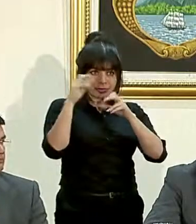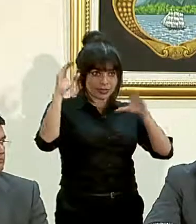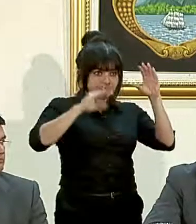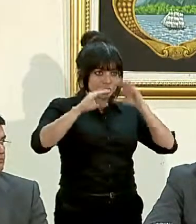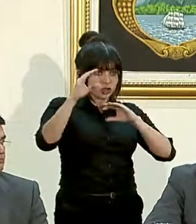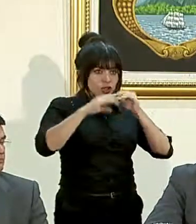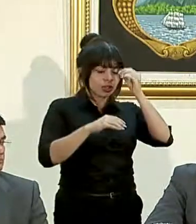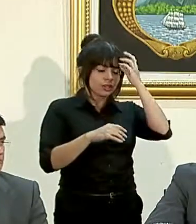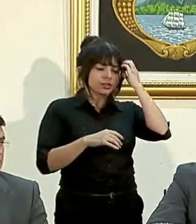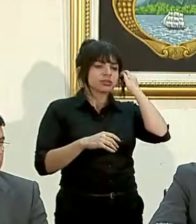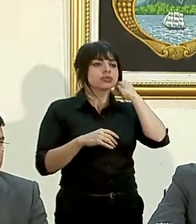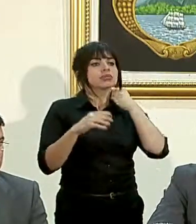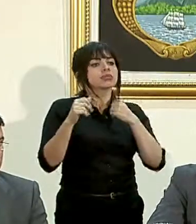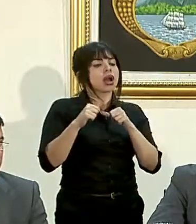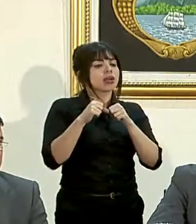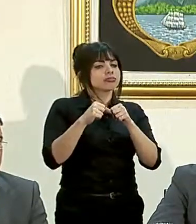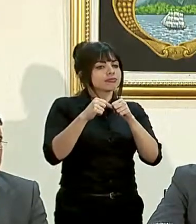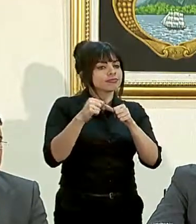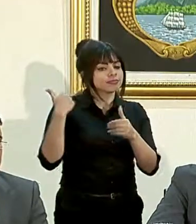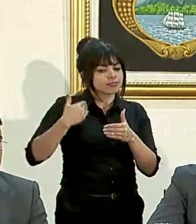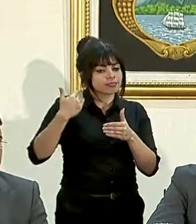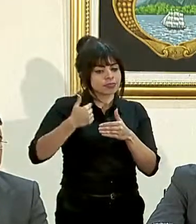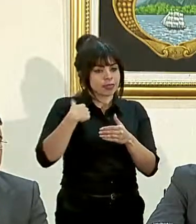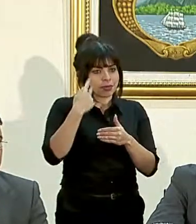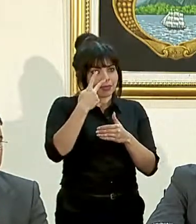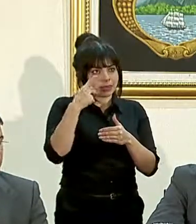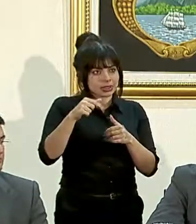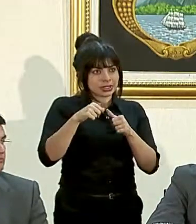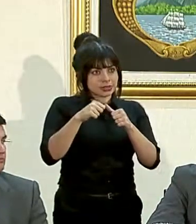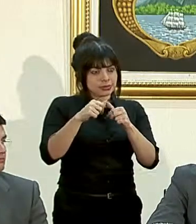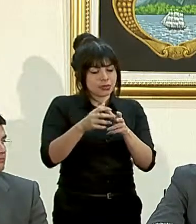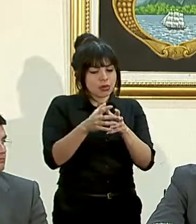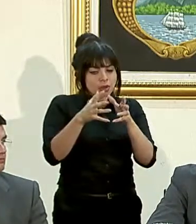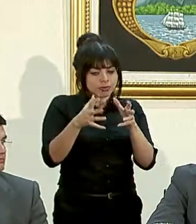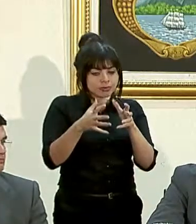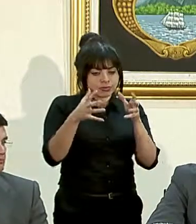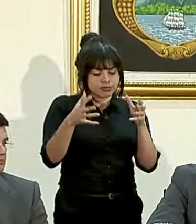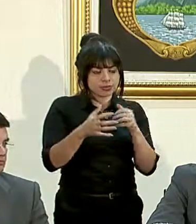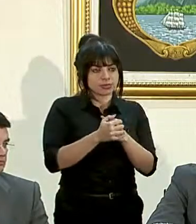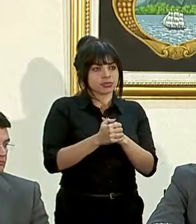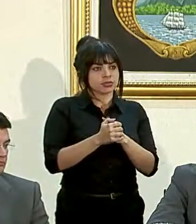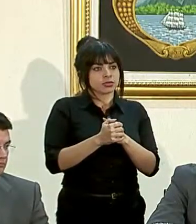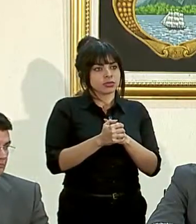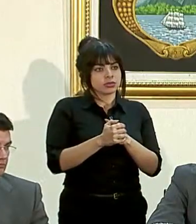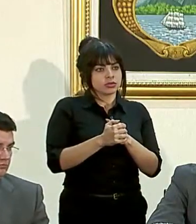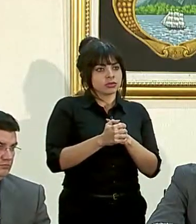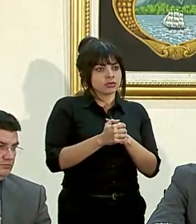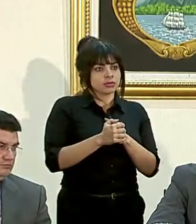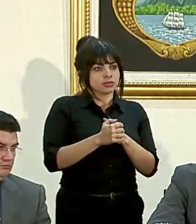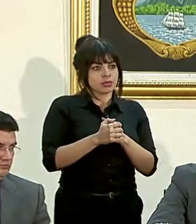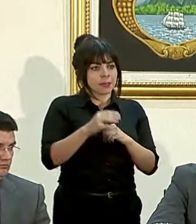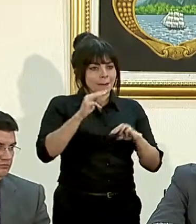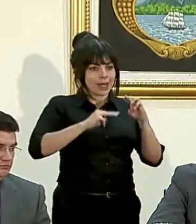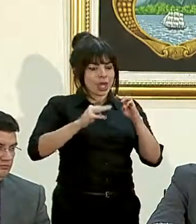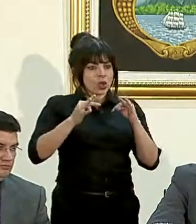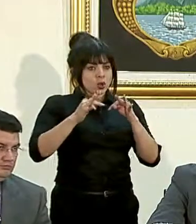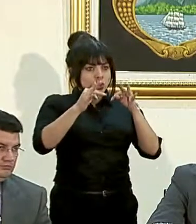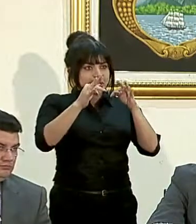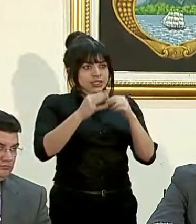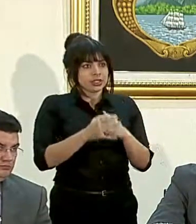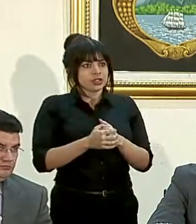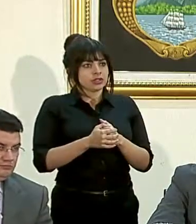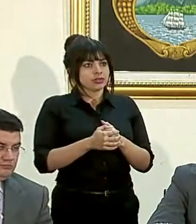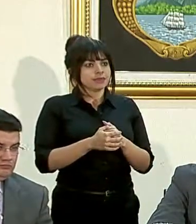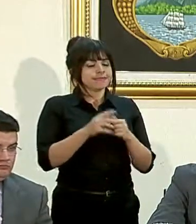será continuado con esta visita mía, que crezcan ya las tendencias del mercado turístico, que